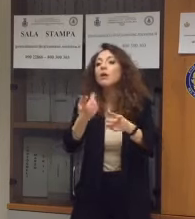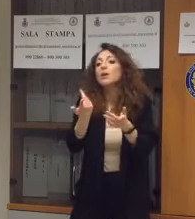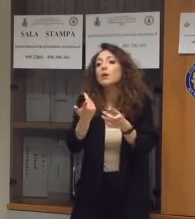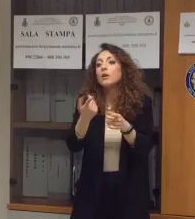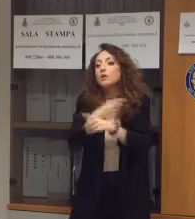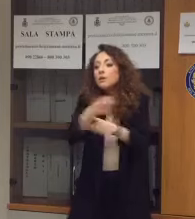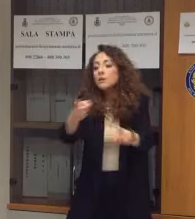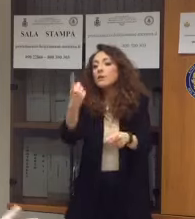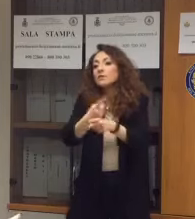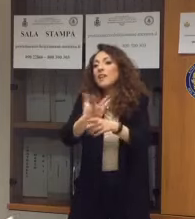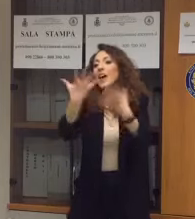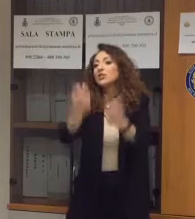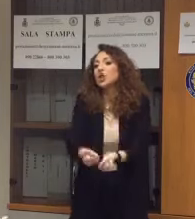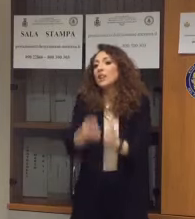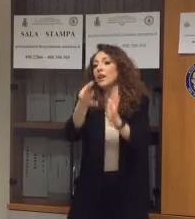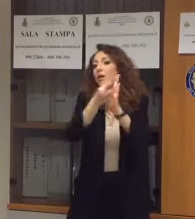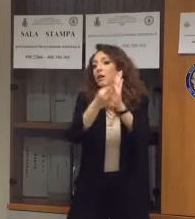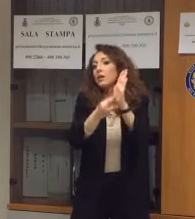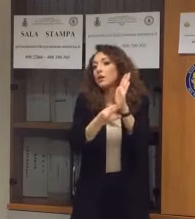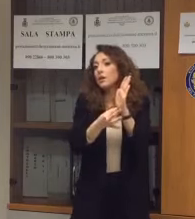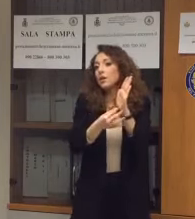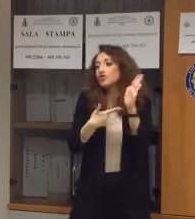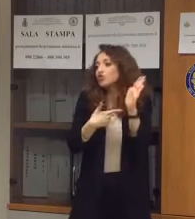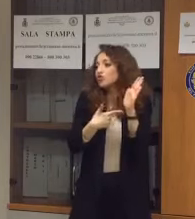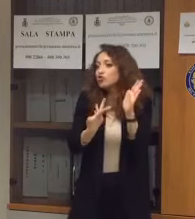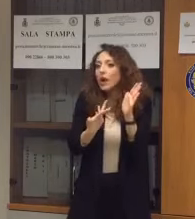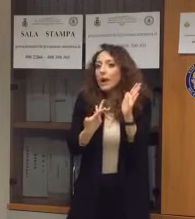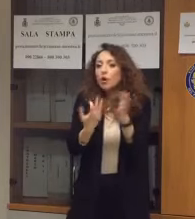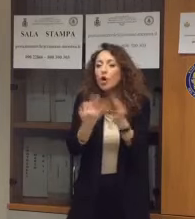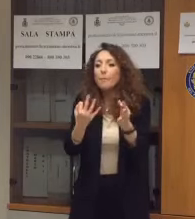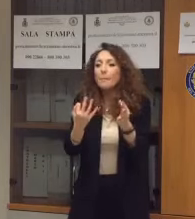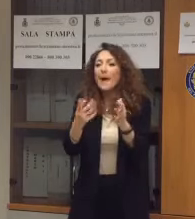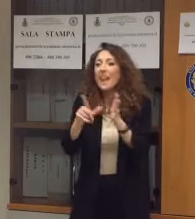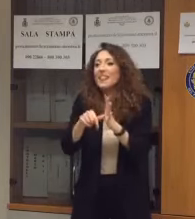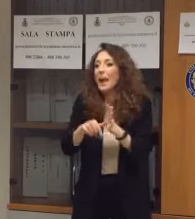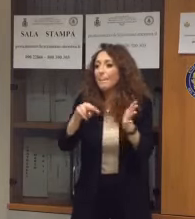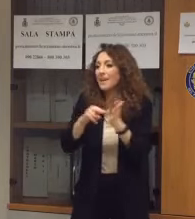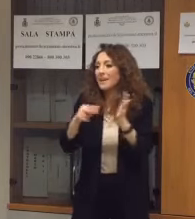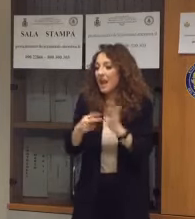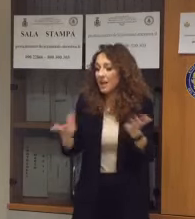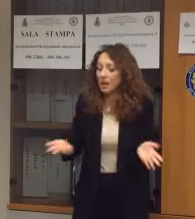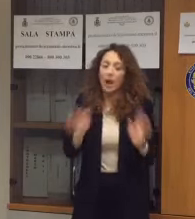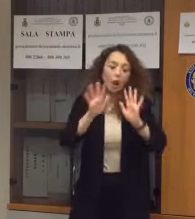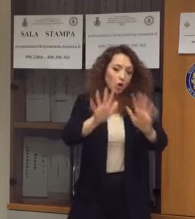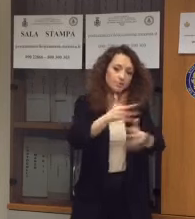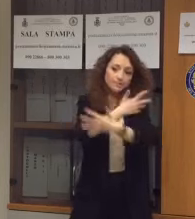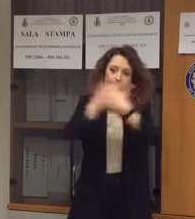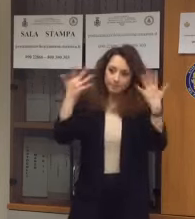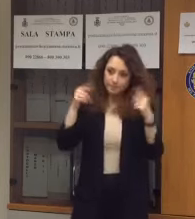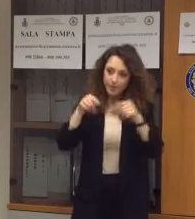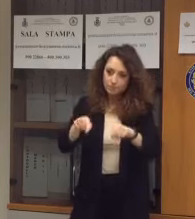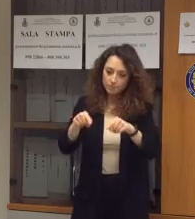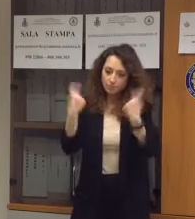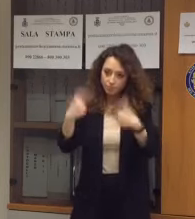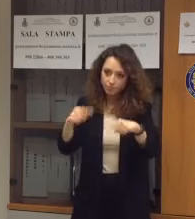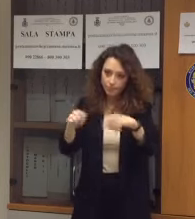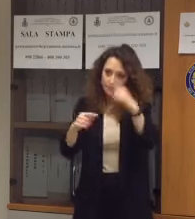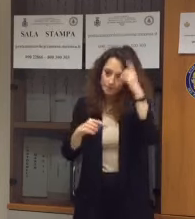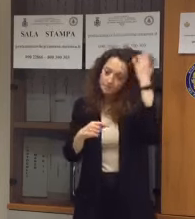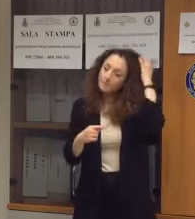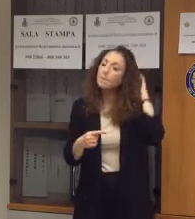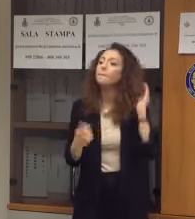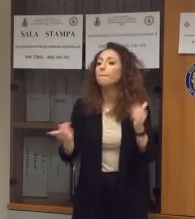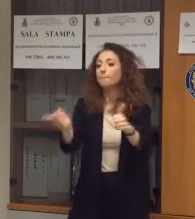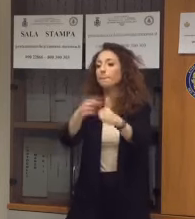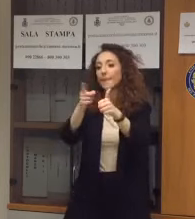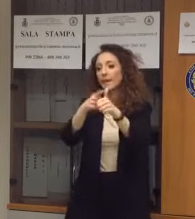che noi abbiamo stabilito, perché ci sono poi anche dei tempi tecnici in tutto, è inutile dire... Allora, chiariamoci su questo aspetto, che sono questioni che sono state poste.